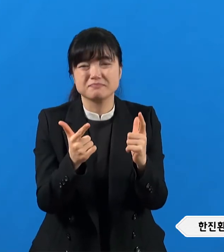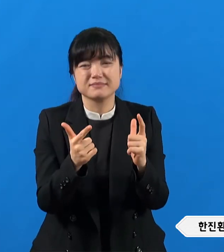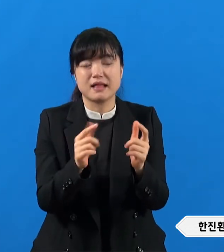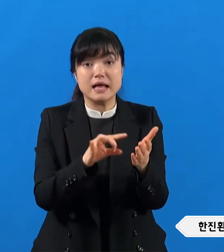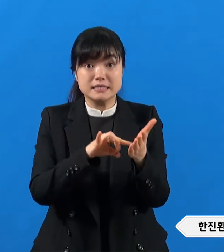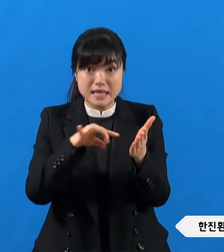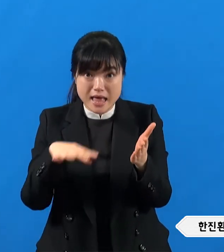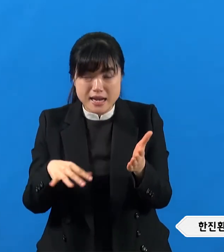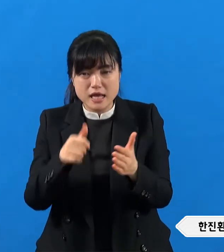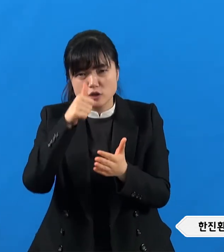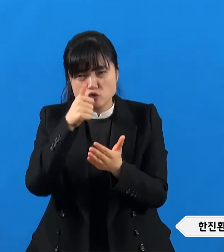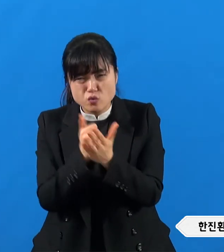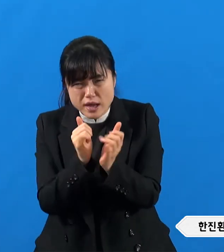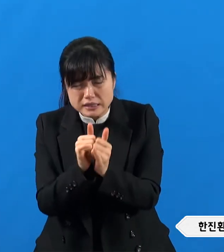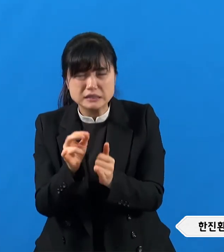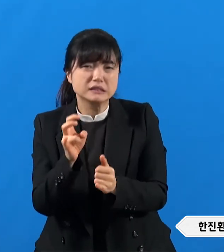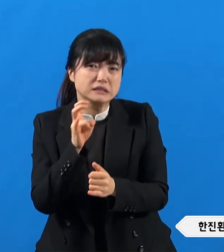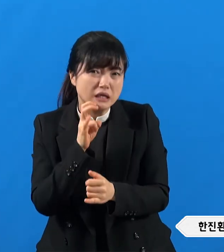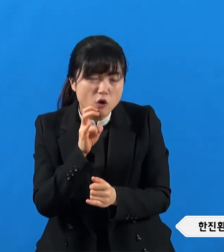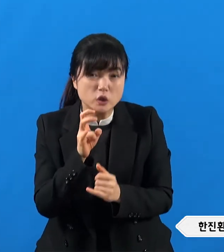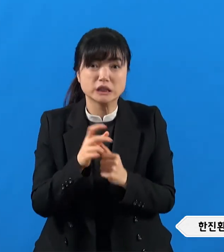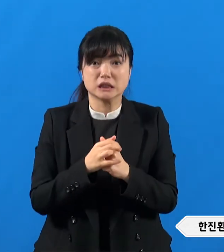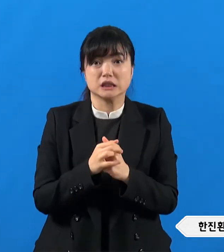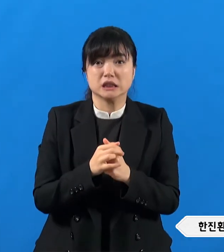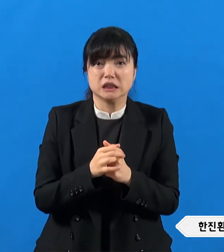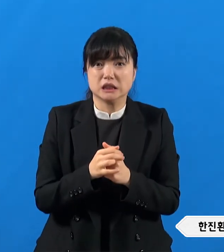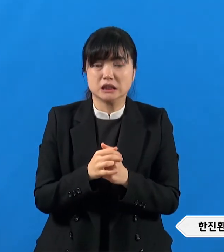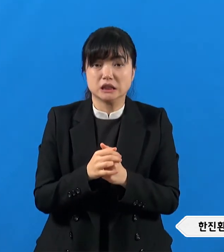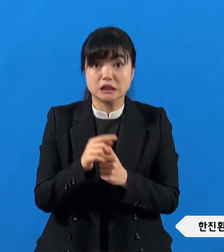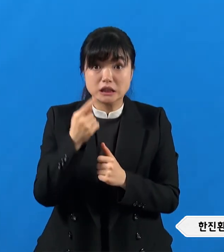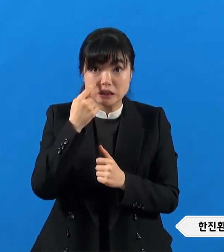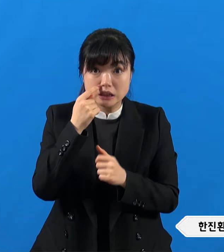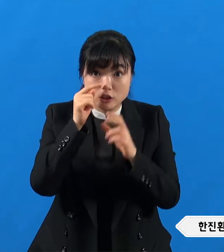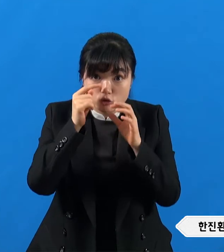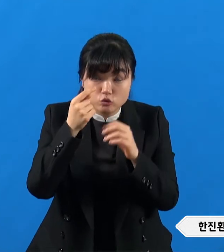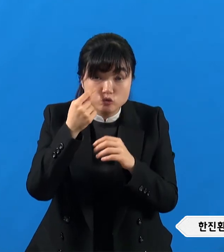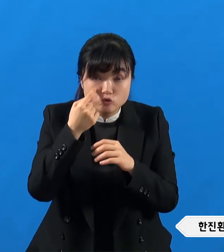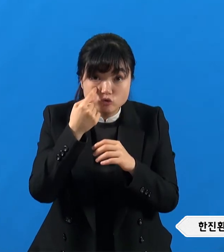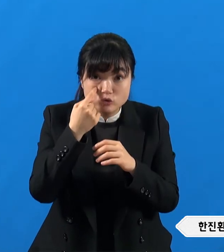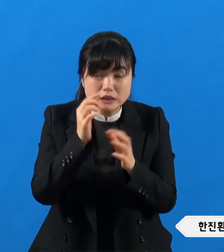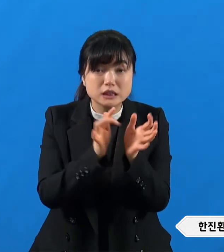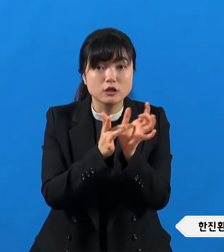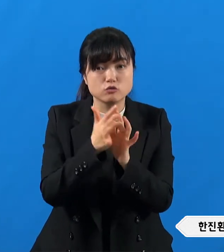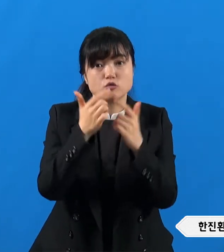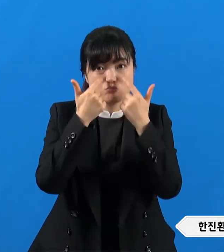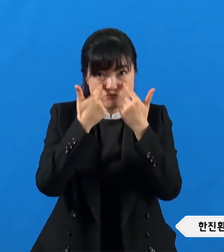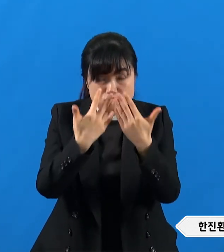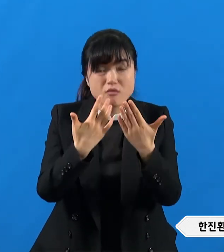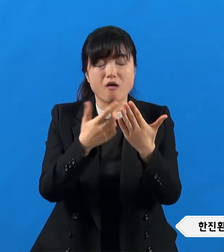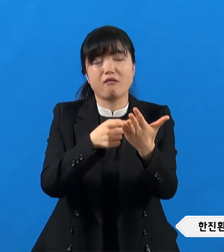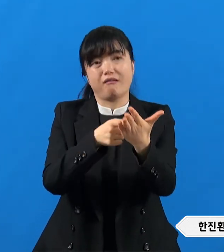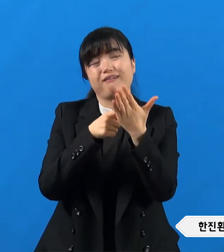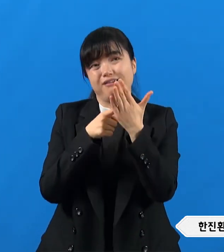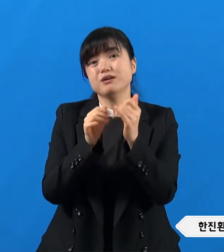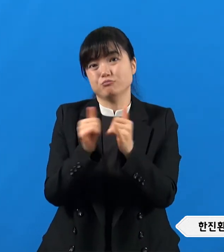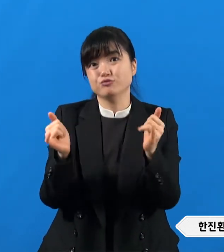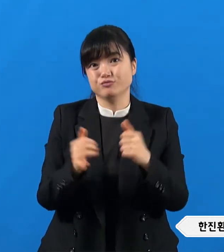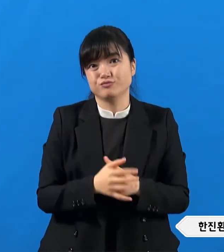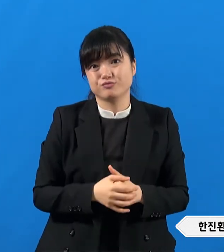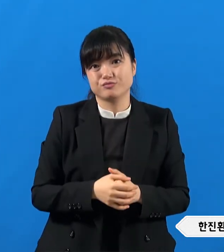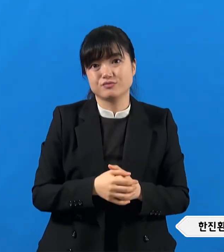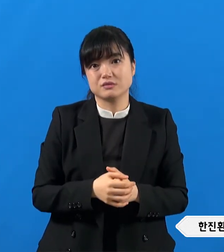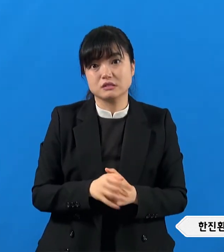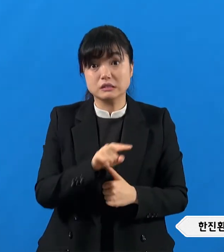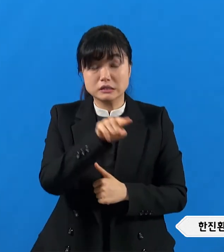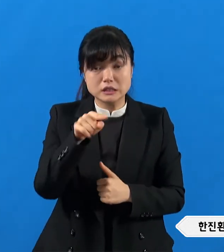세리들, 죄인들, 창녀들, 그들의 눈에는 예수님은 분명히 드러나 계신 존재였습니다. 그들